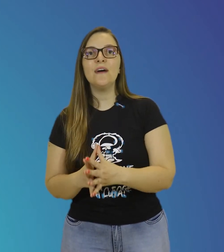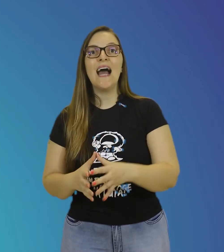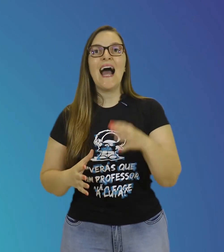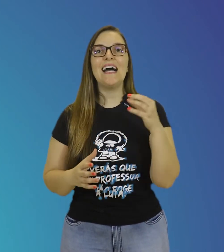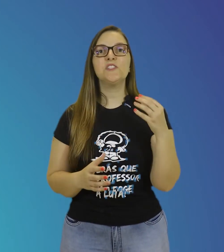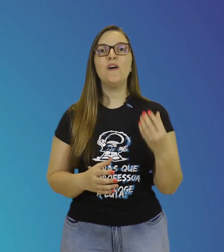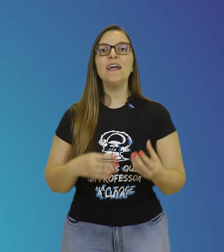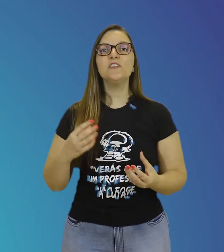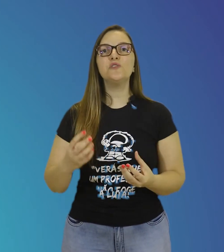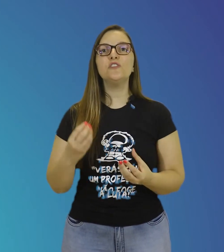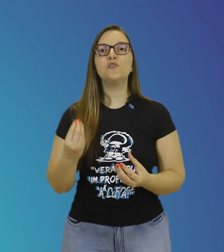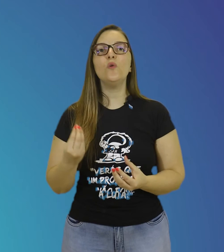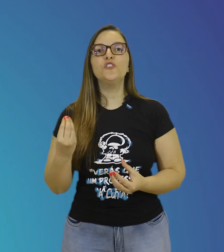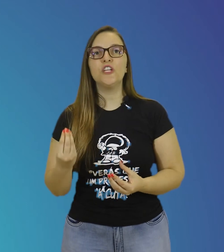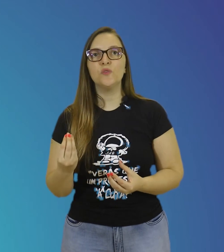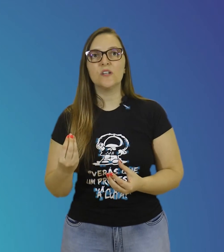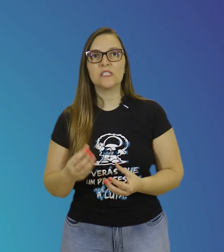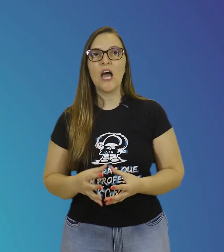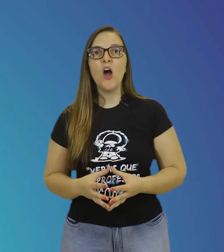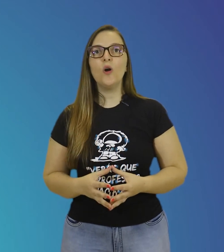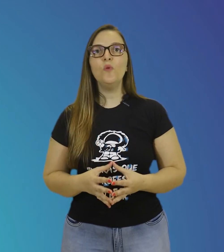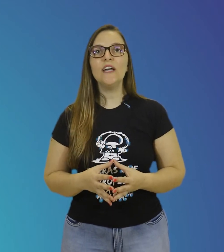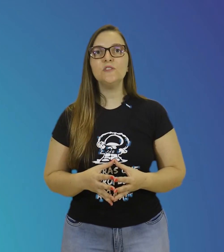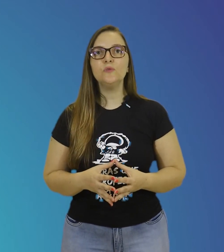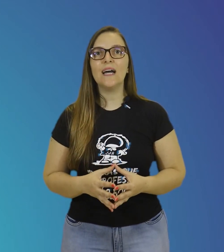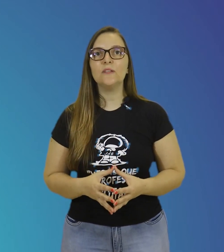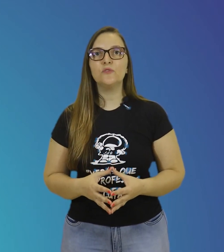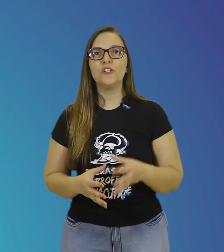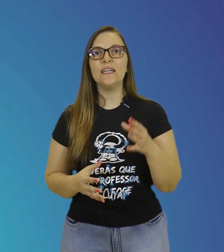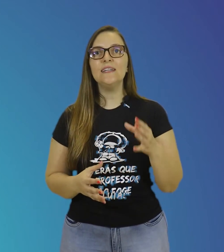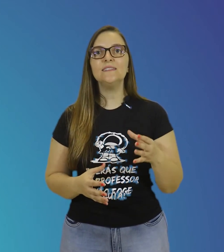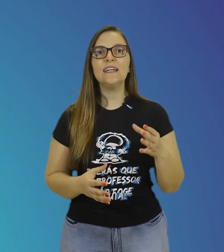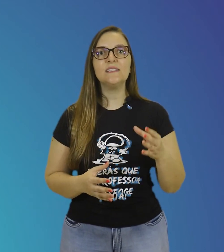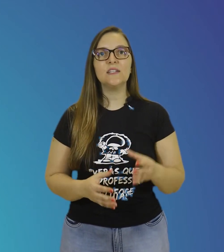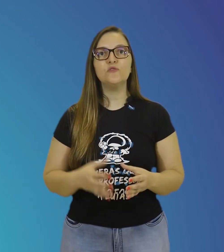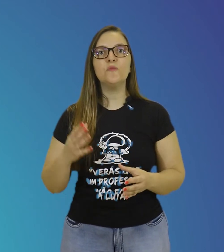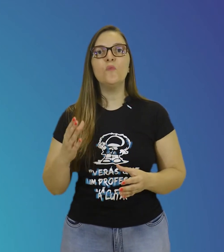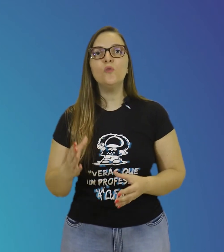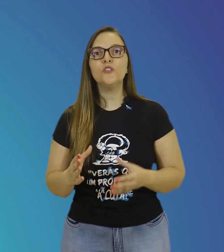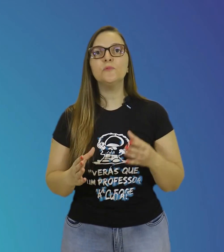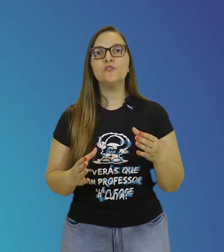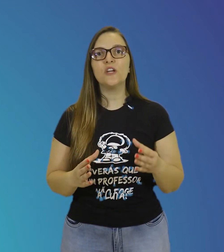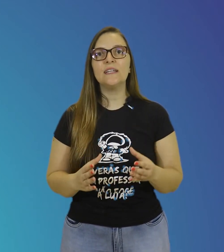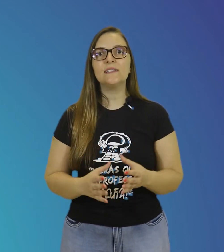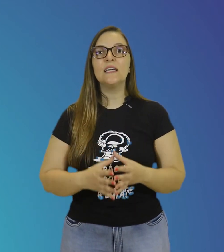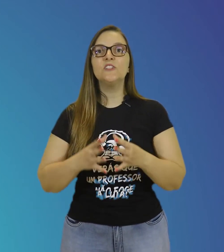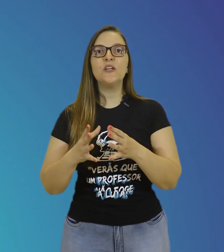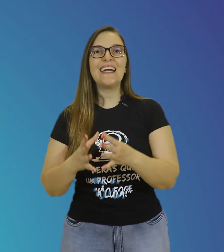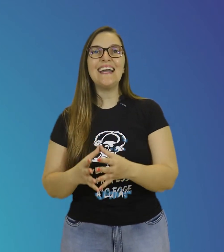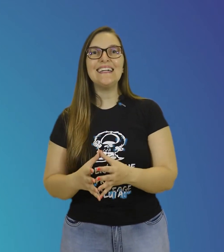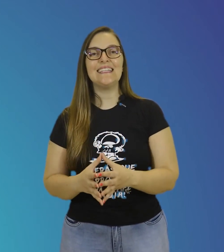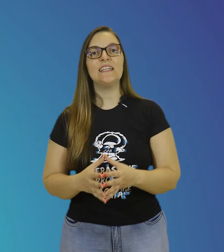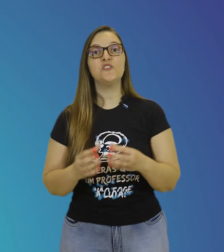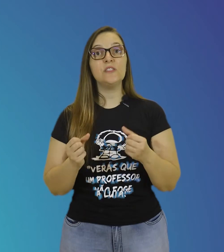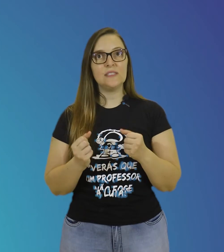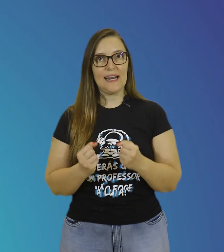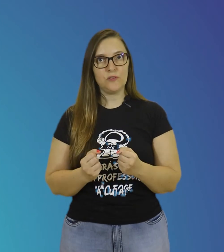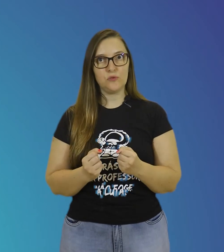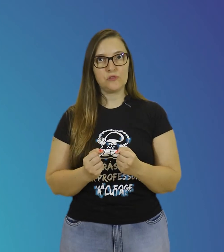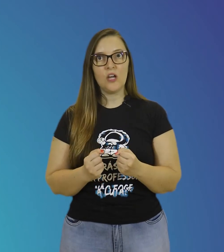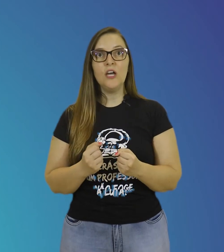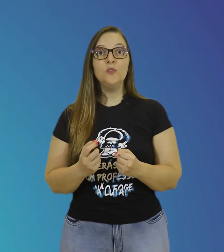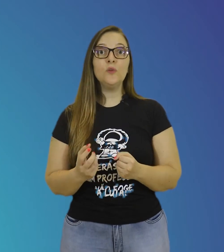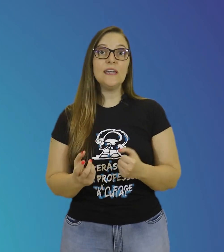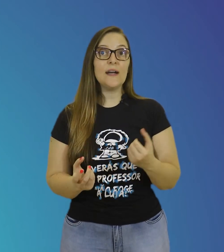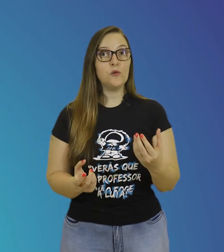explicava as variações contínuas, como resultado de interação de múltiplos genes de caracteres